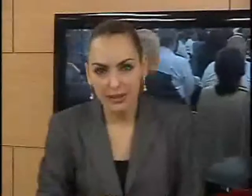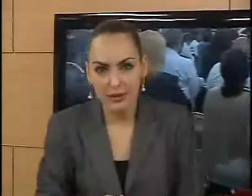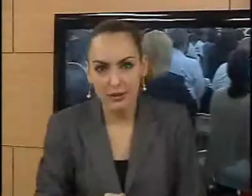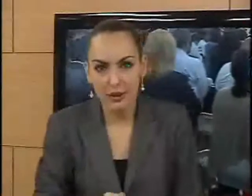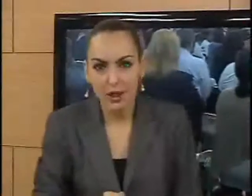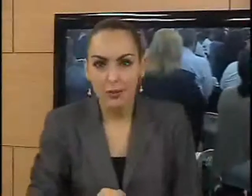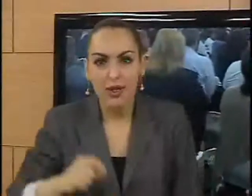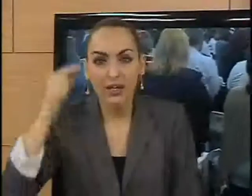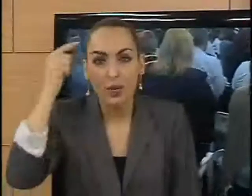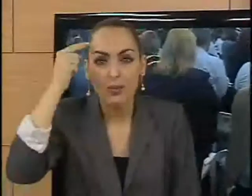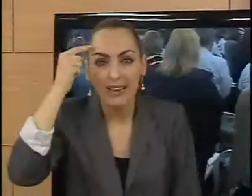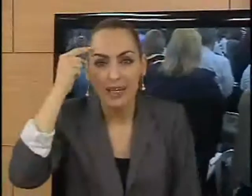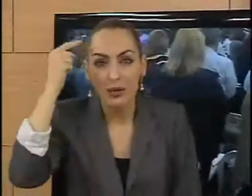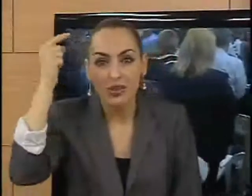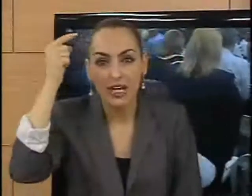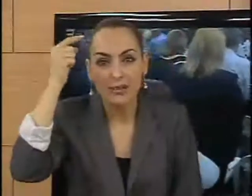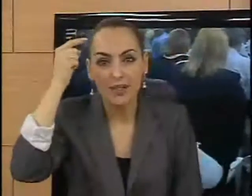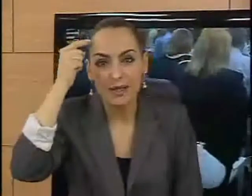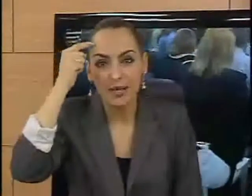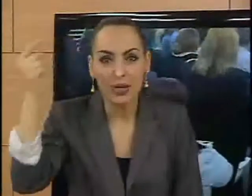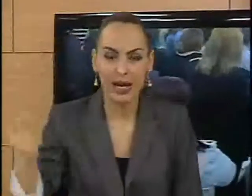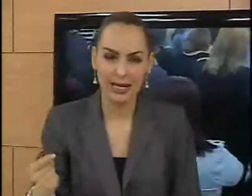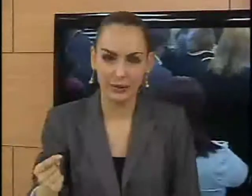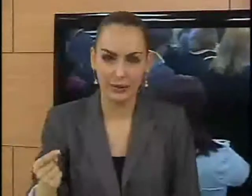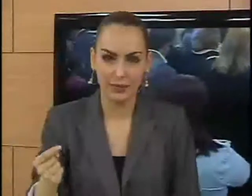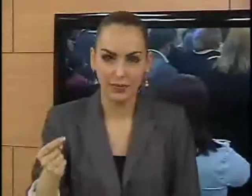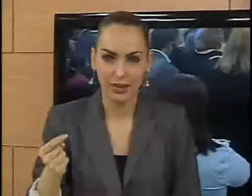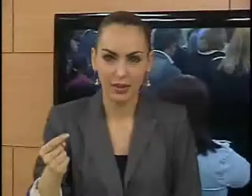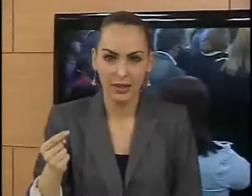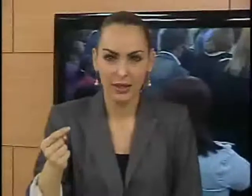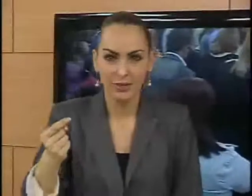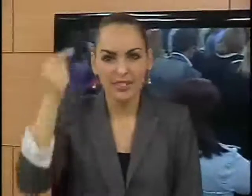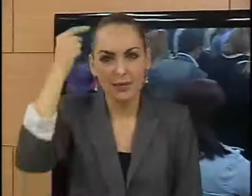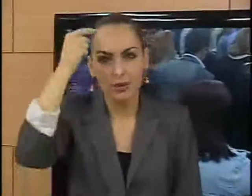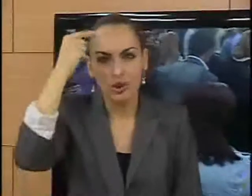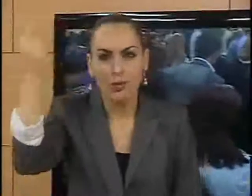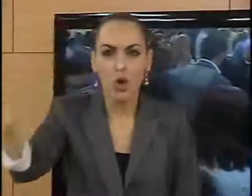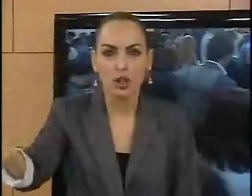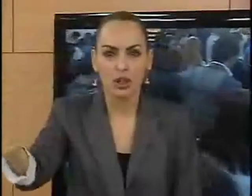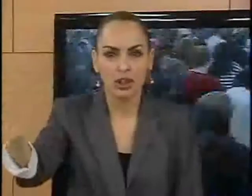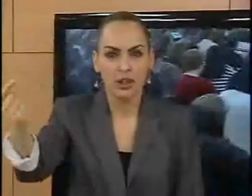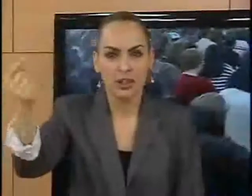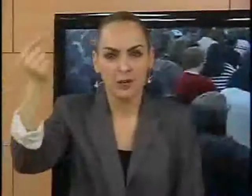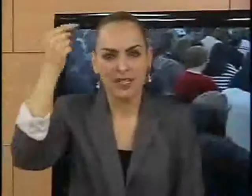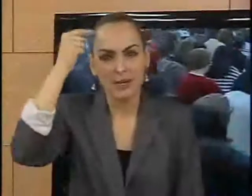destruídas porque não combateram a quantidade de pensamento errado. Pensamentos de morte, pensamentos